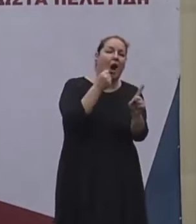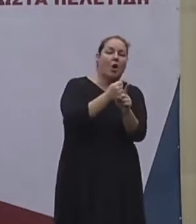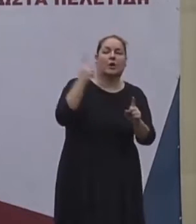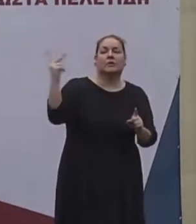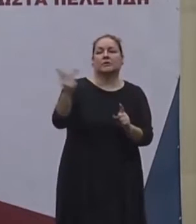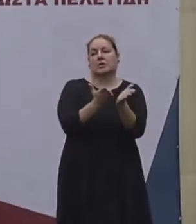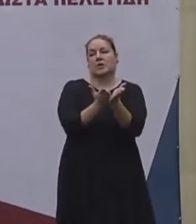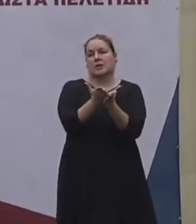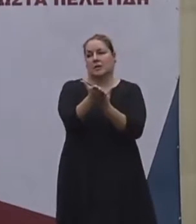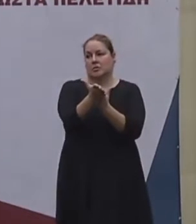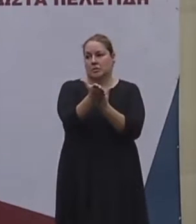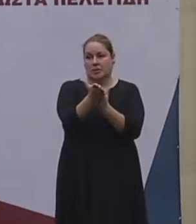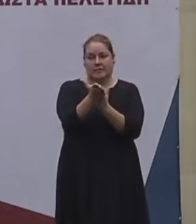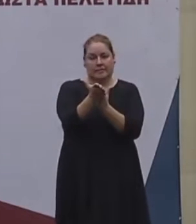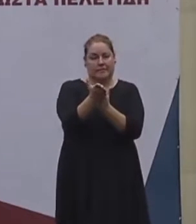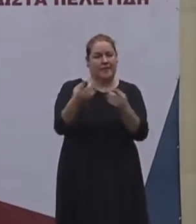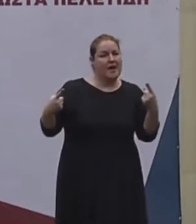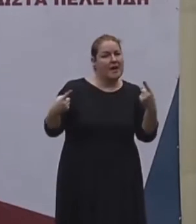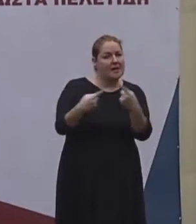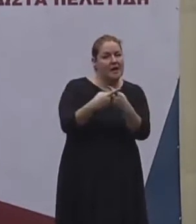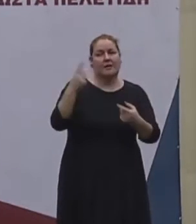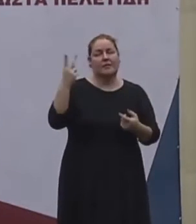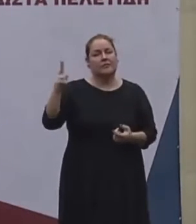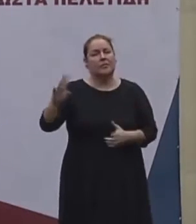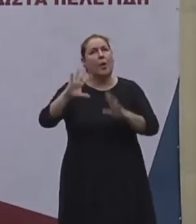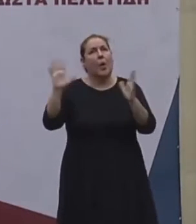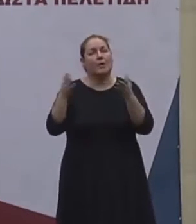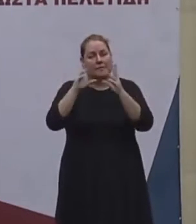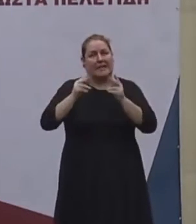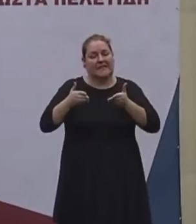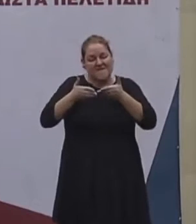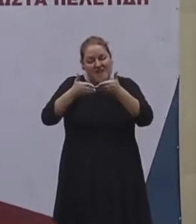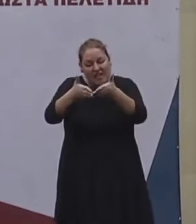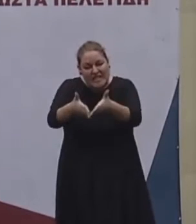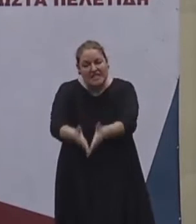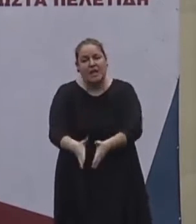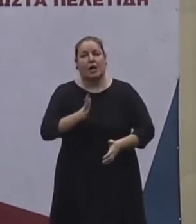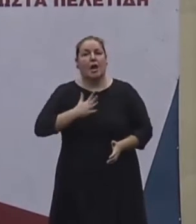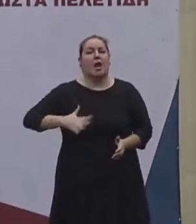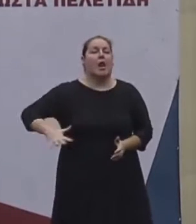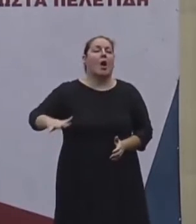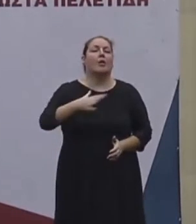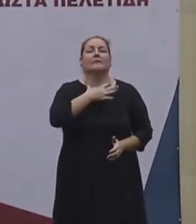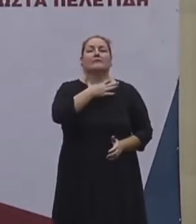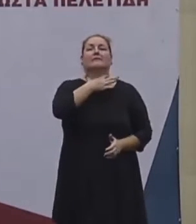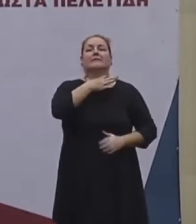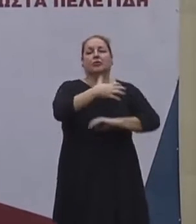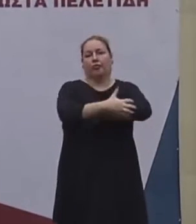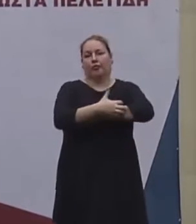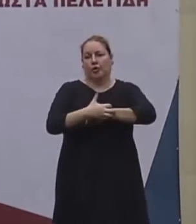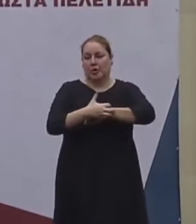δικαιοσύνη, ενάντια στα μέτρα που εμβήθησαν το λαό στη φτώχεια, που